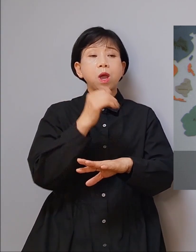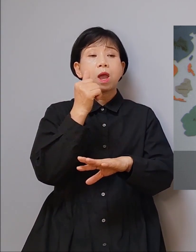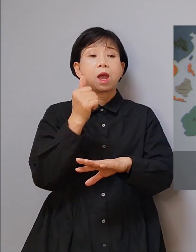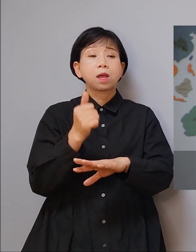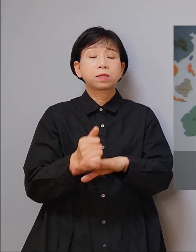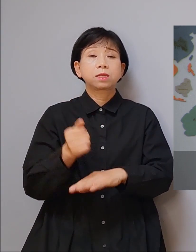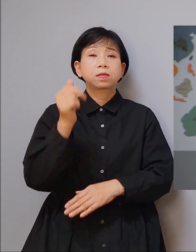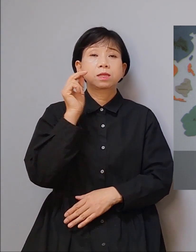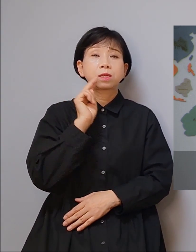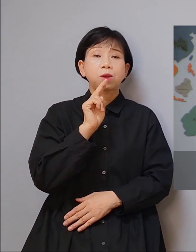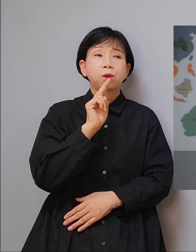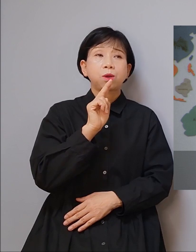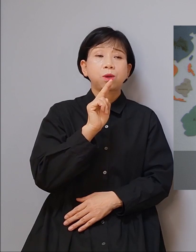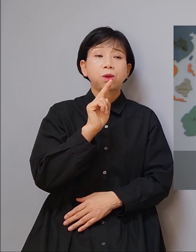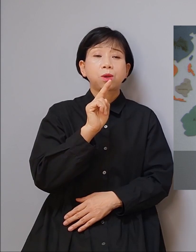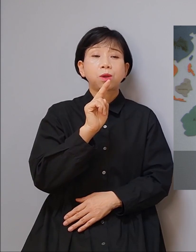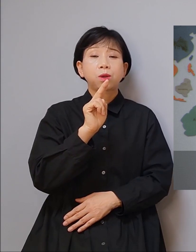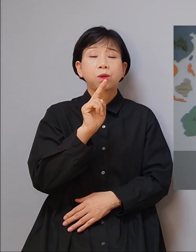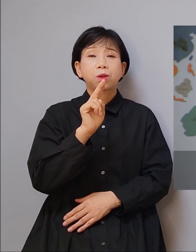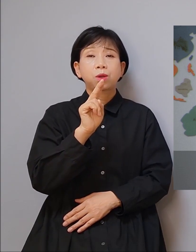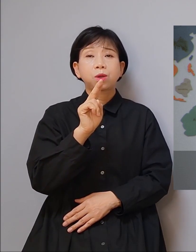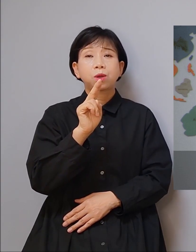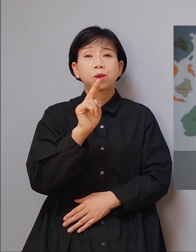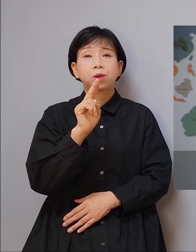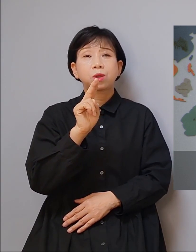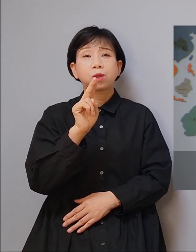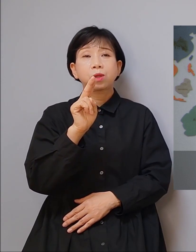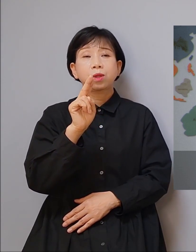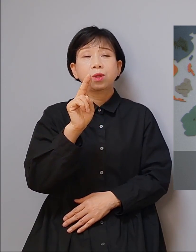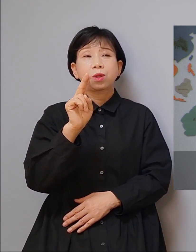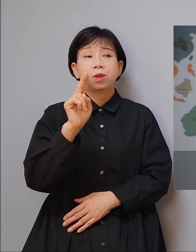우리 왕이여,